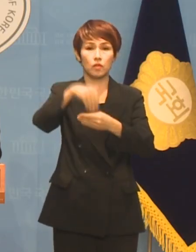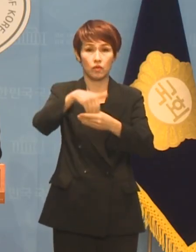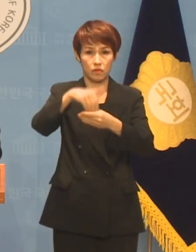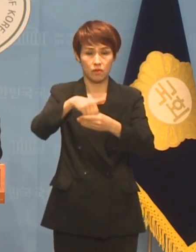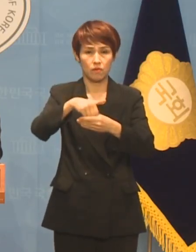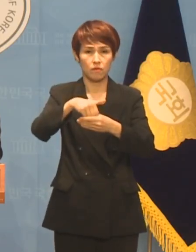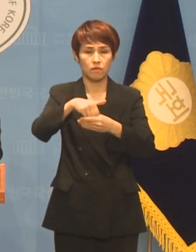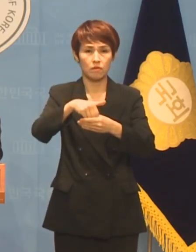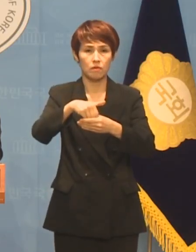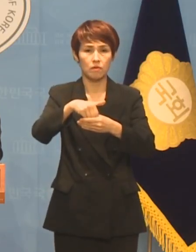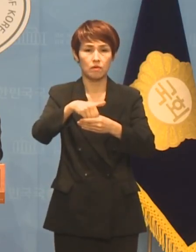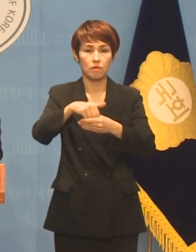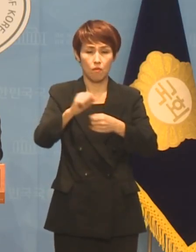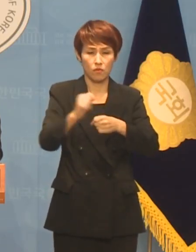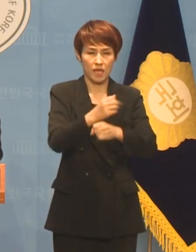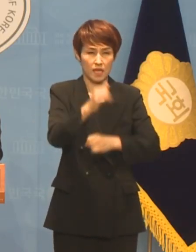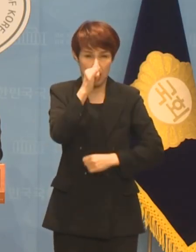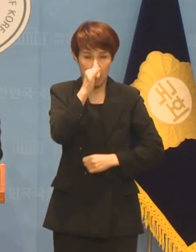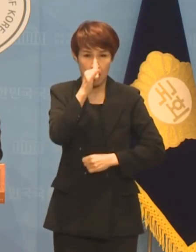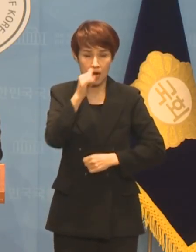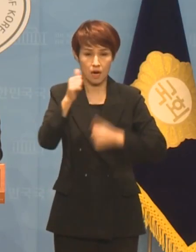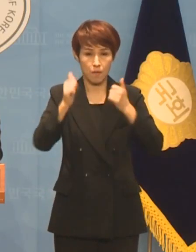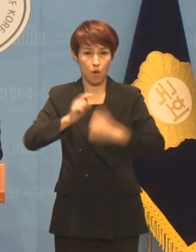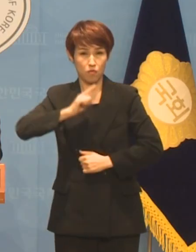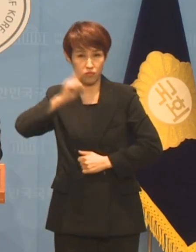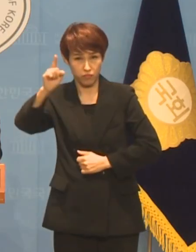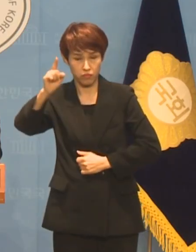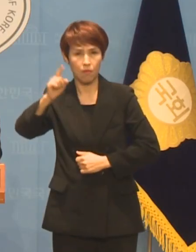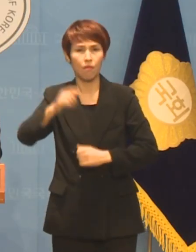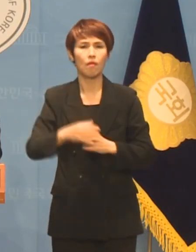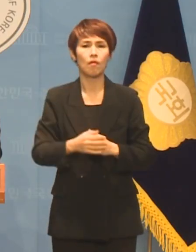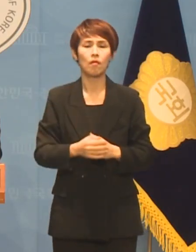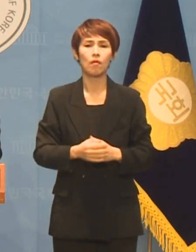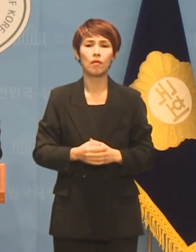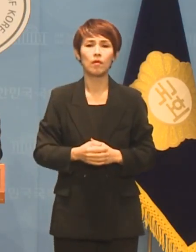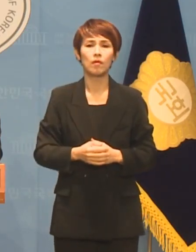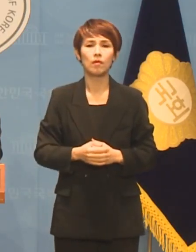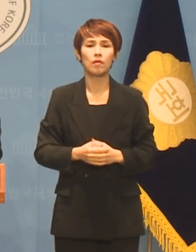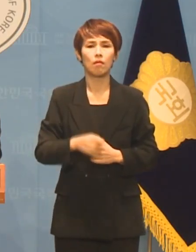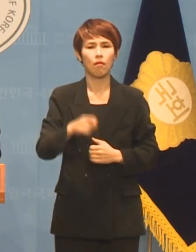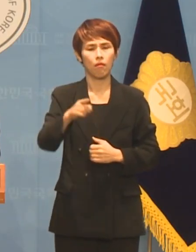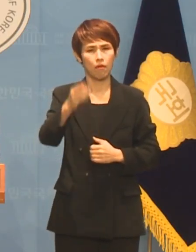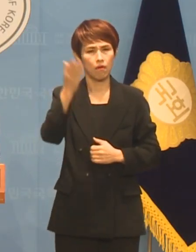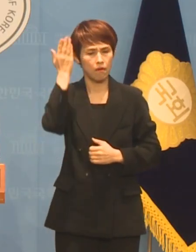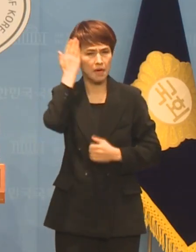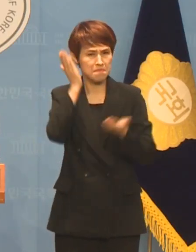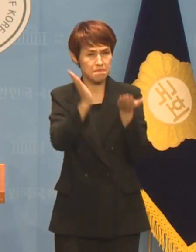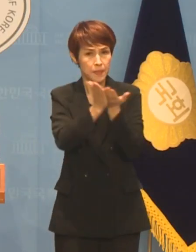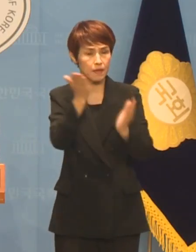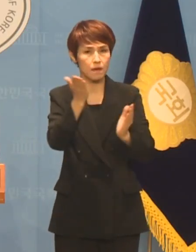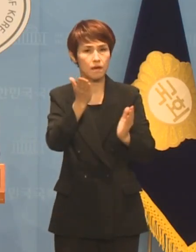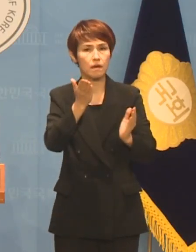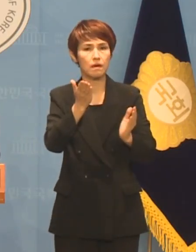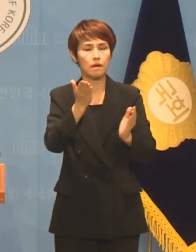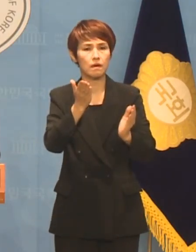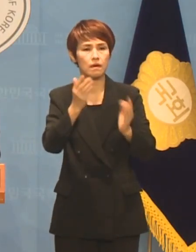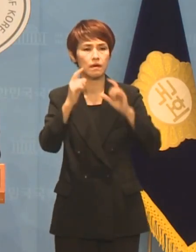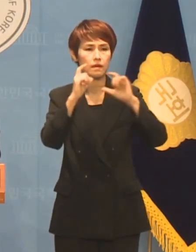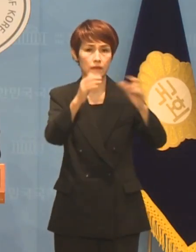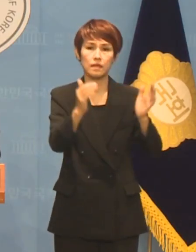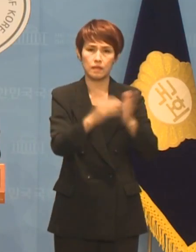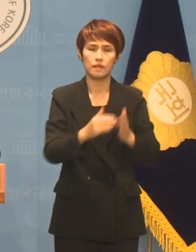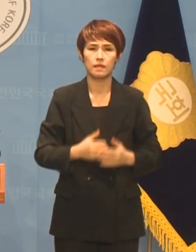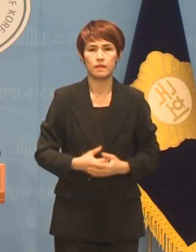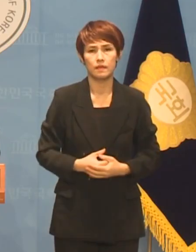재판부는 2차 가해나 다름없는 비상식적 판결을 한 바 있습니다.